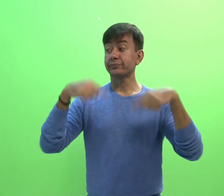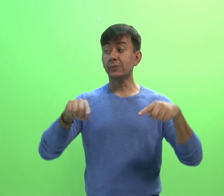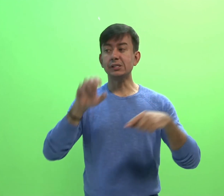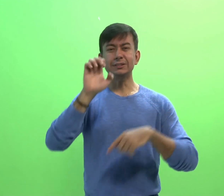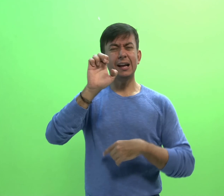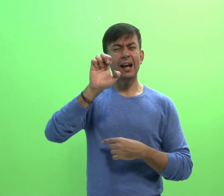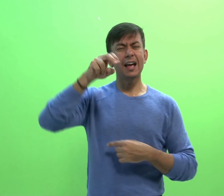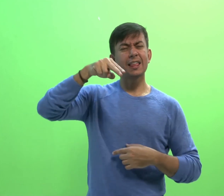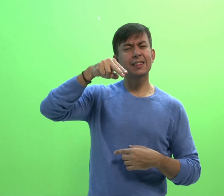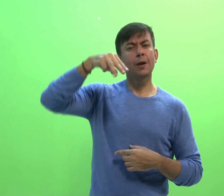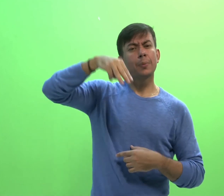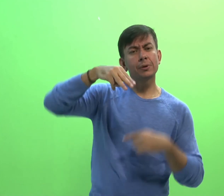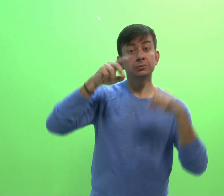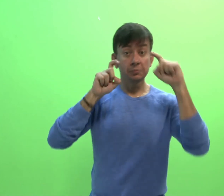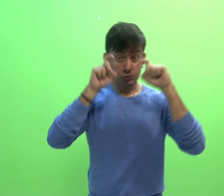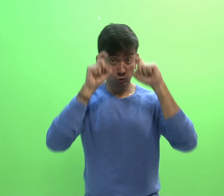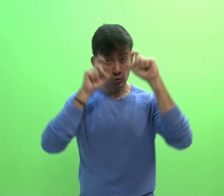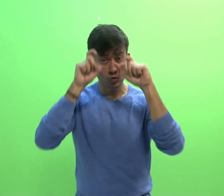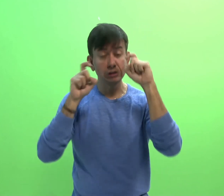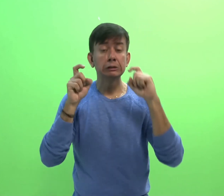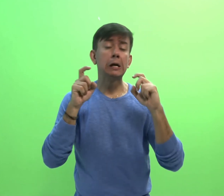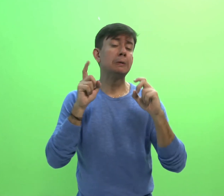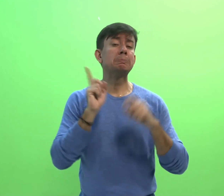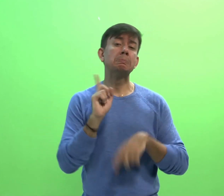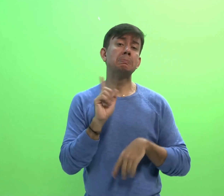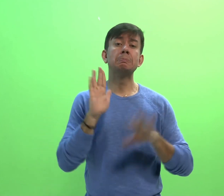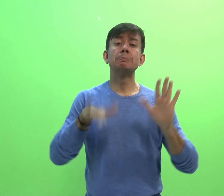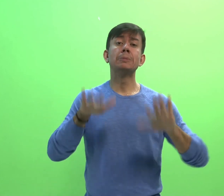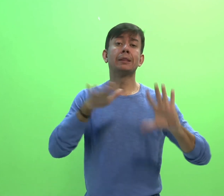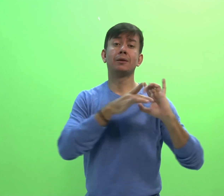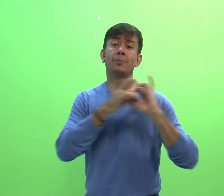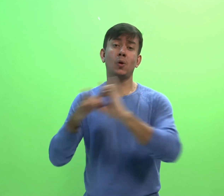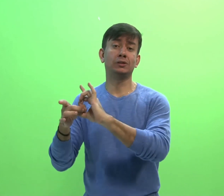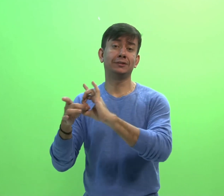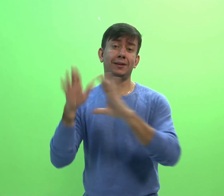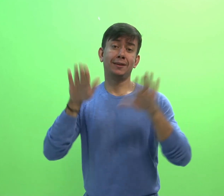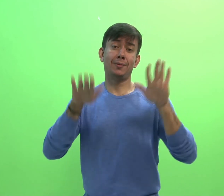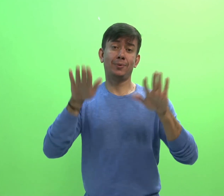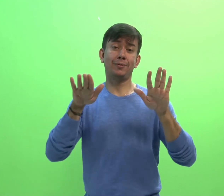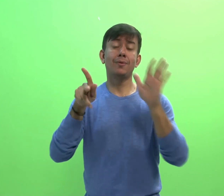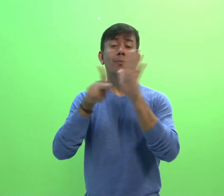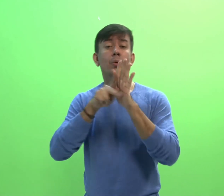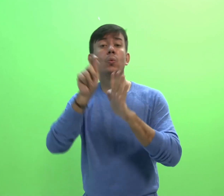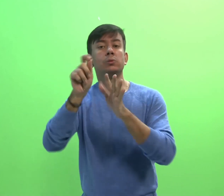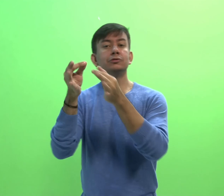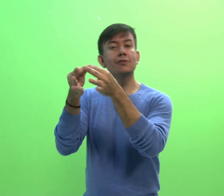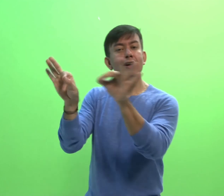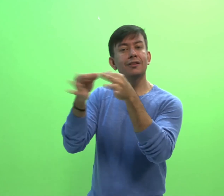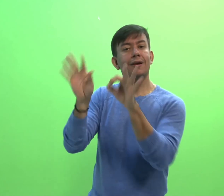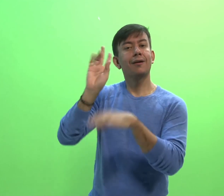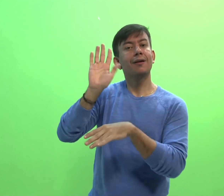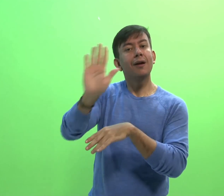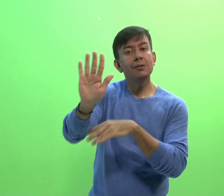vai assumir uma configuração de mão. É mais para o campo da semântica, para o campo da sintaxe. Depois teremos as expressões não